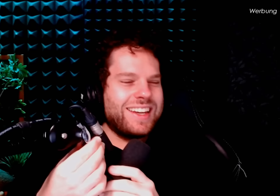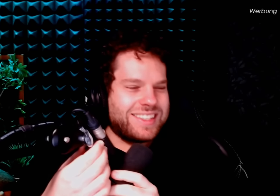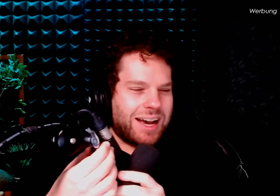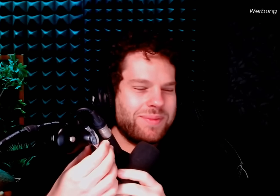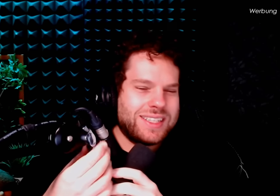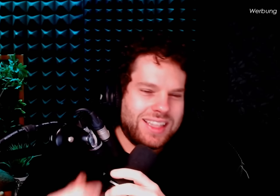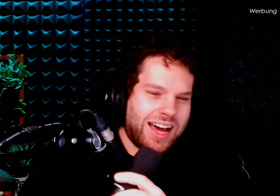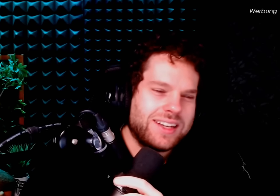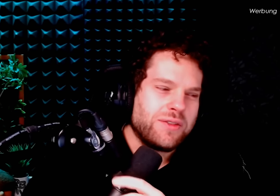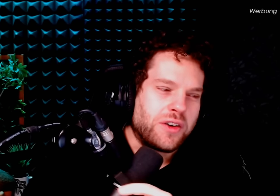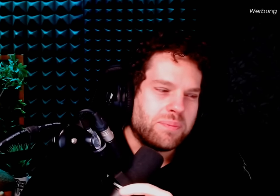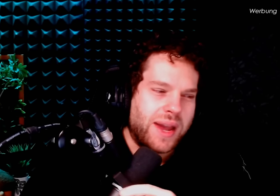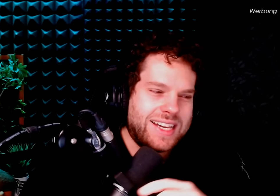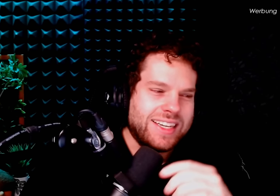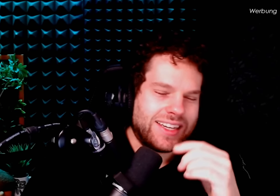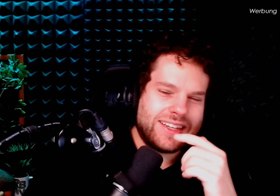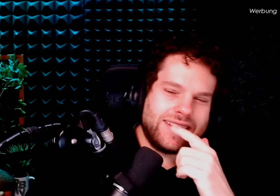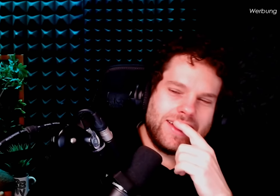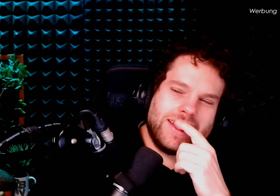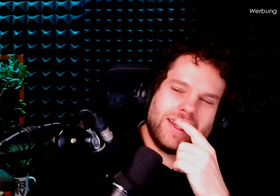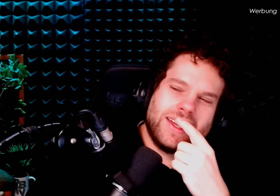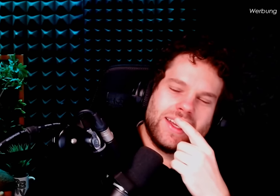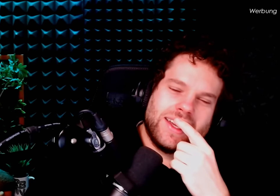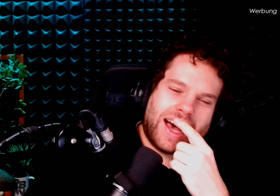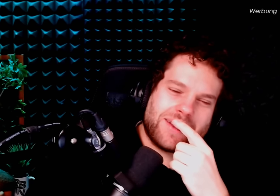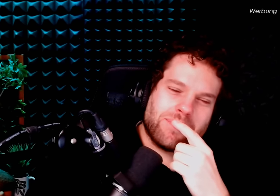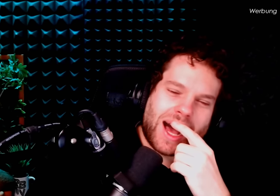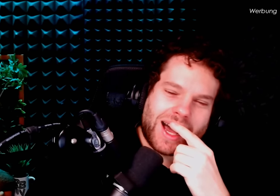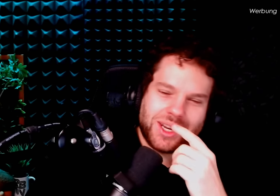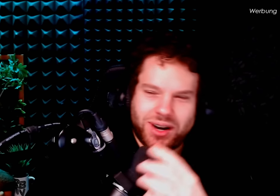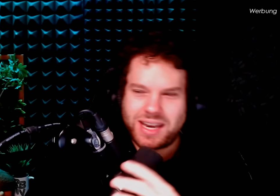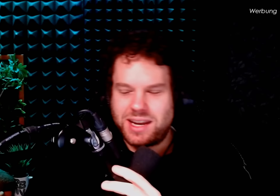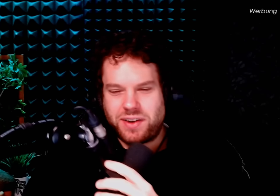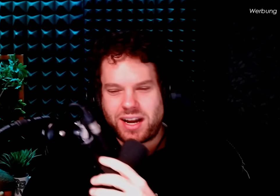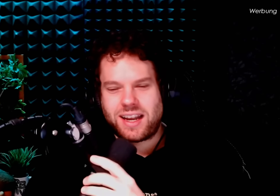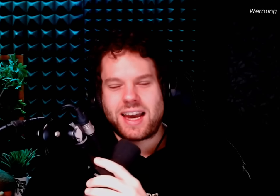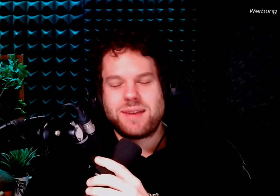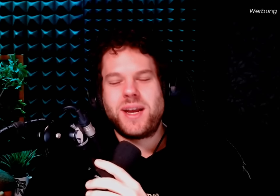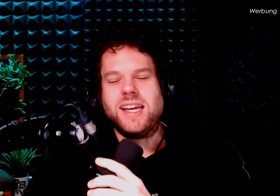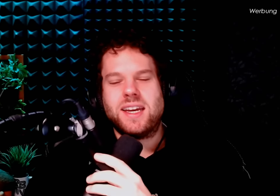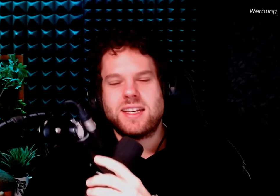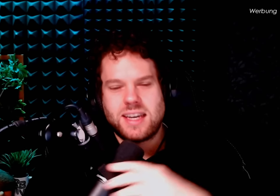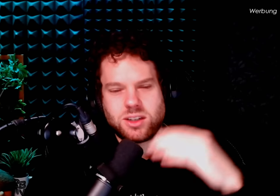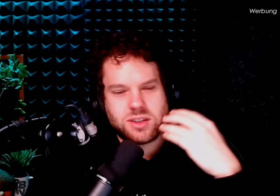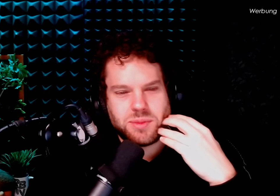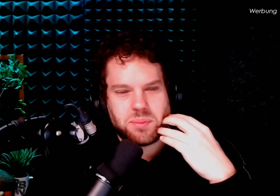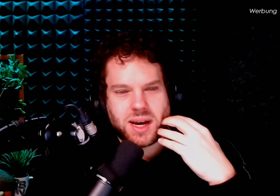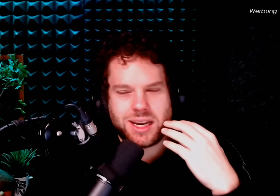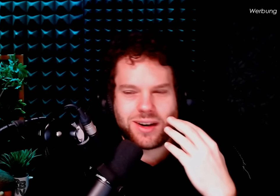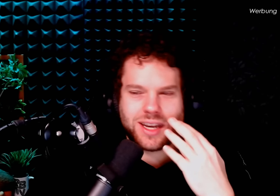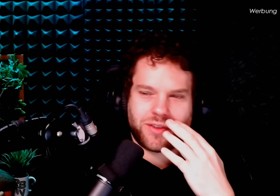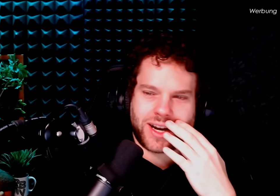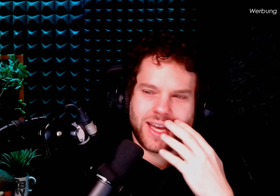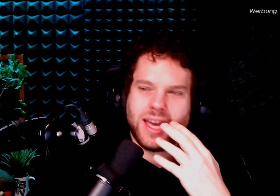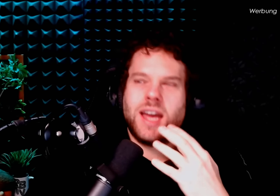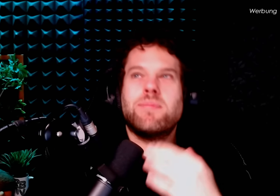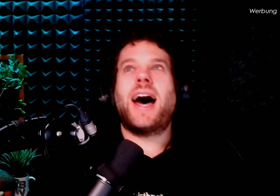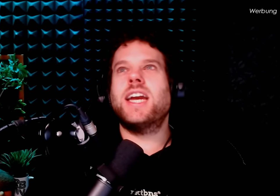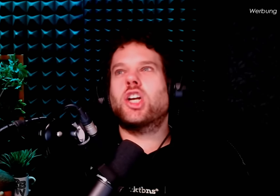Ein gesamtes Land von Belgien hat Mayo an der Wange. Ach, Belgien, ihr seid doch die mit Mayo an der Wange. Mein